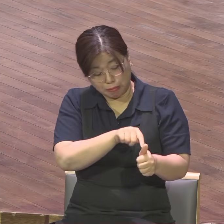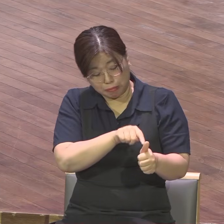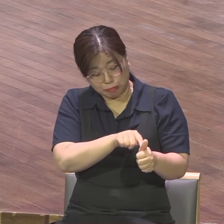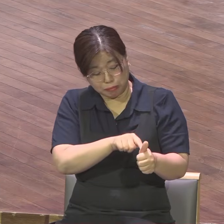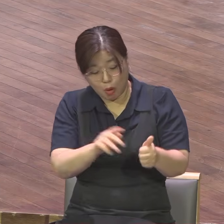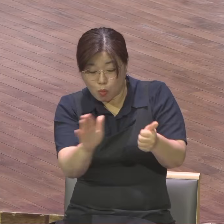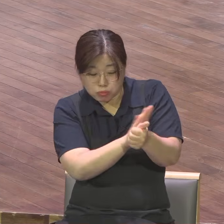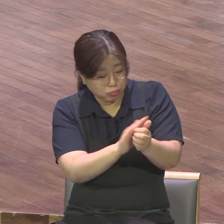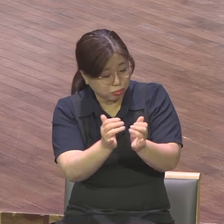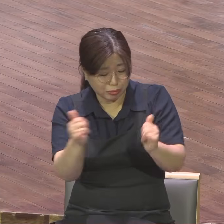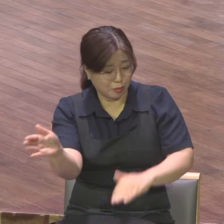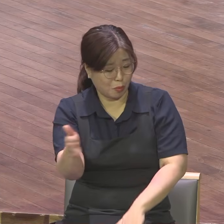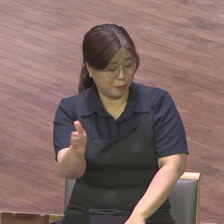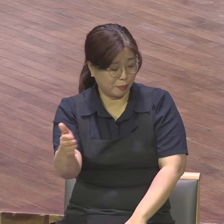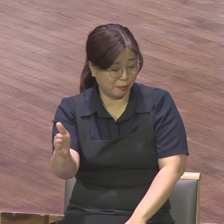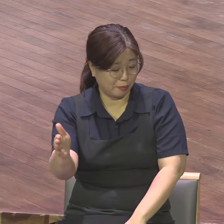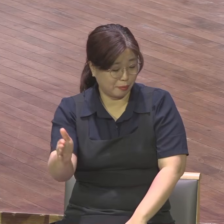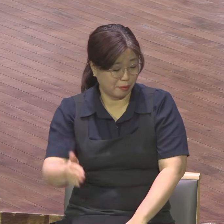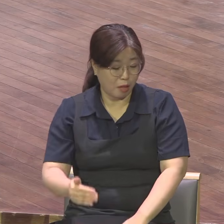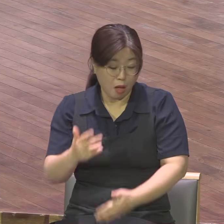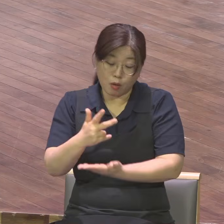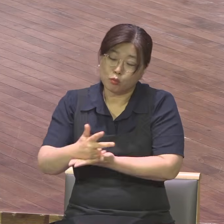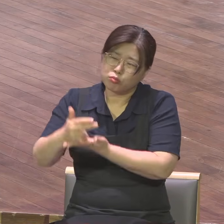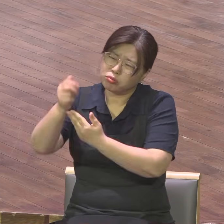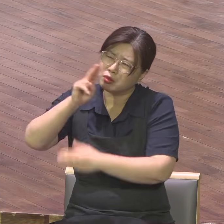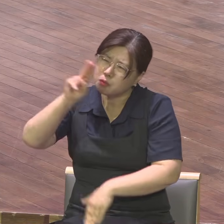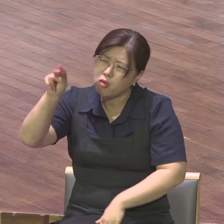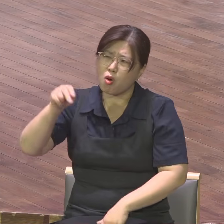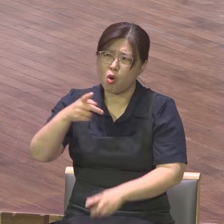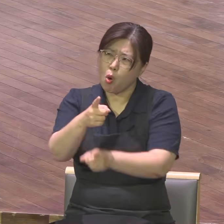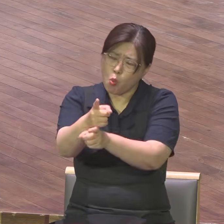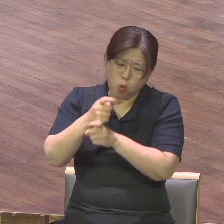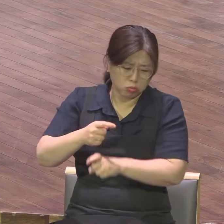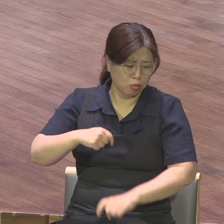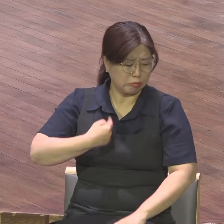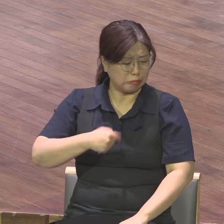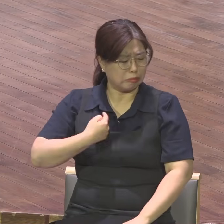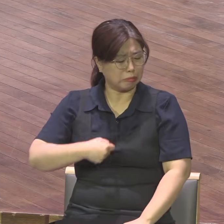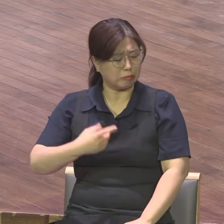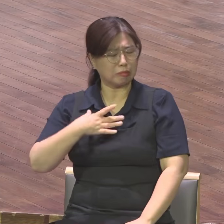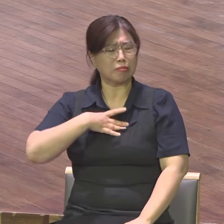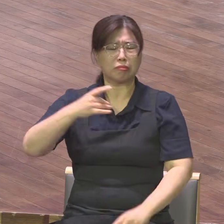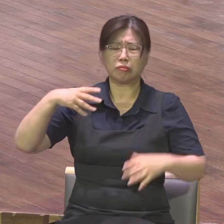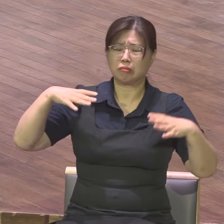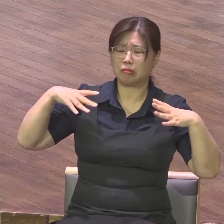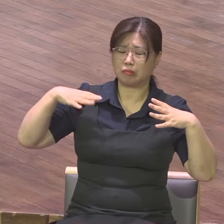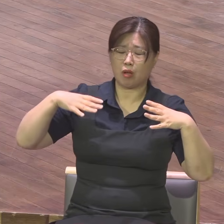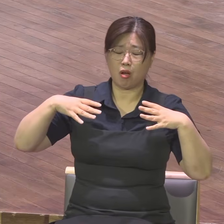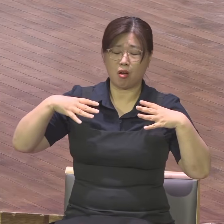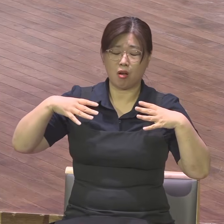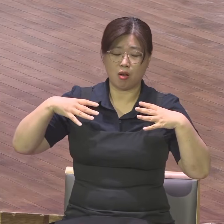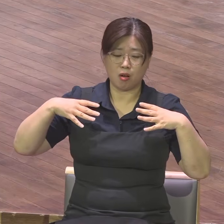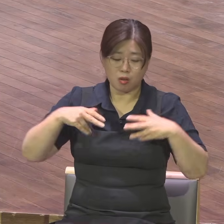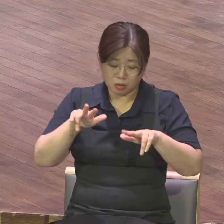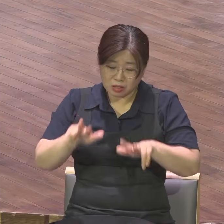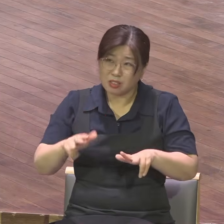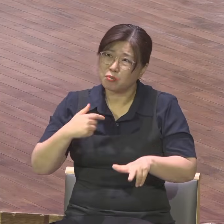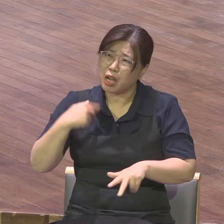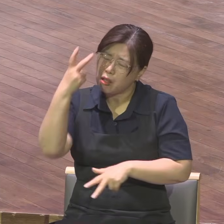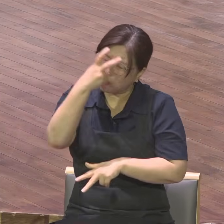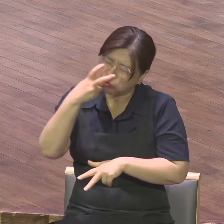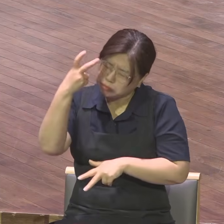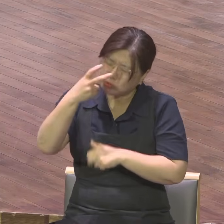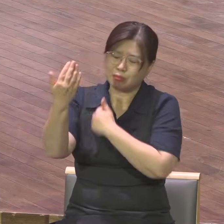위로할 자가 없도다. 여호와여, 원수가 스스로 큰 채하오니 나의 환난을